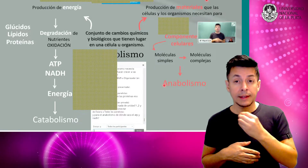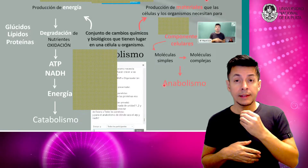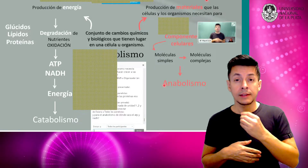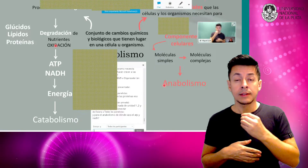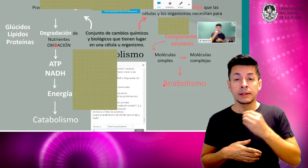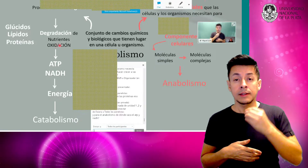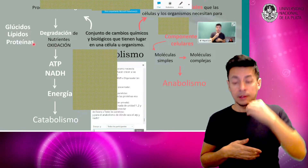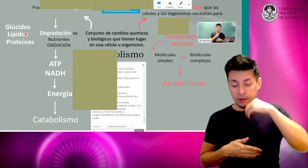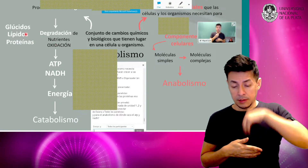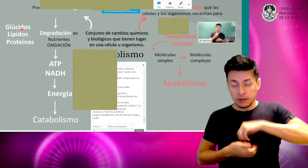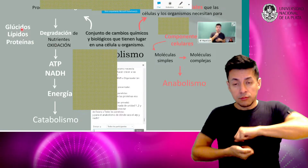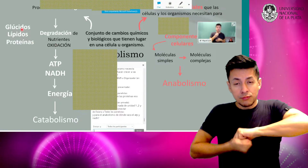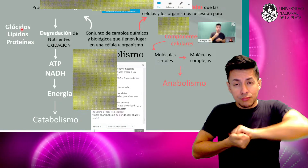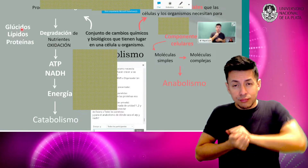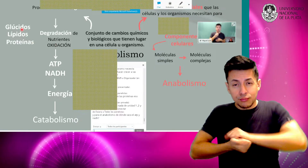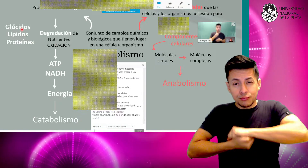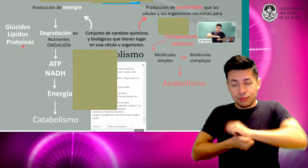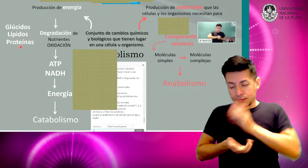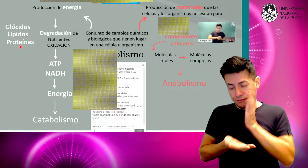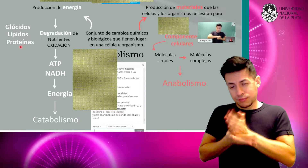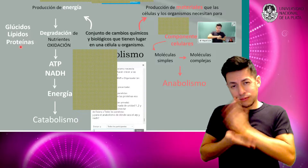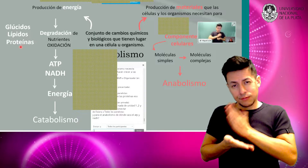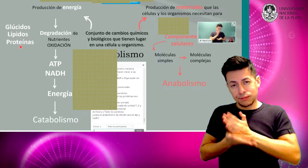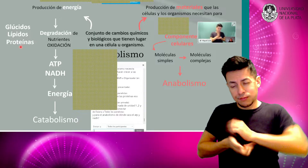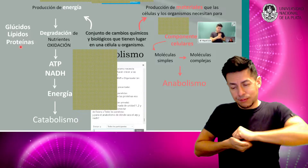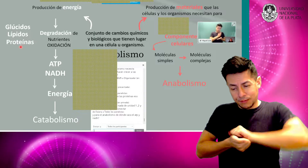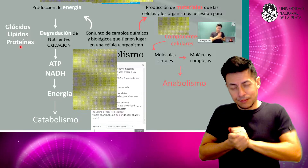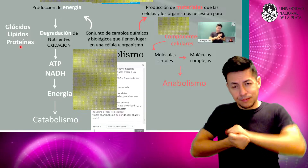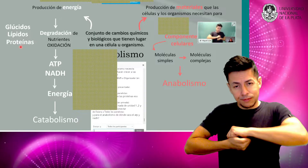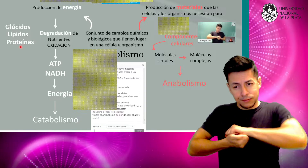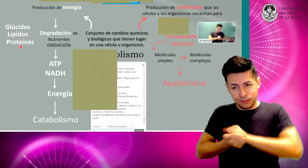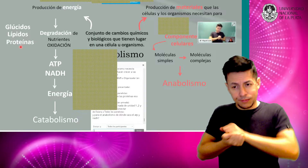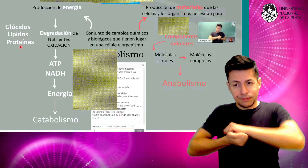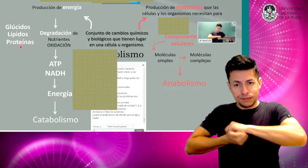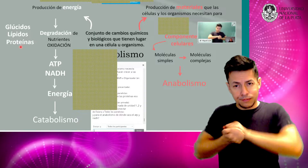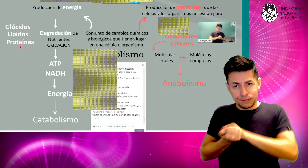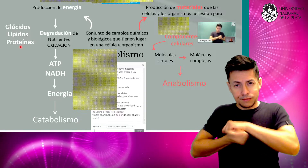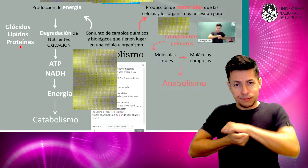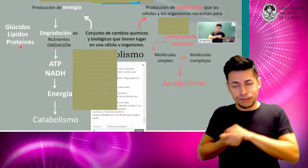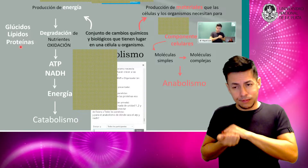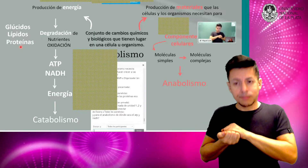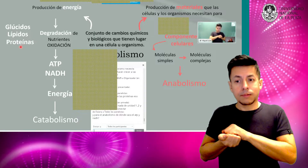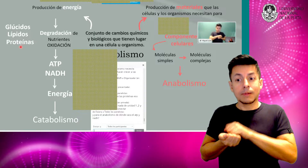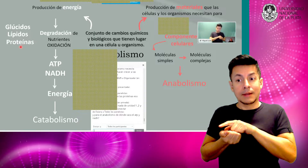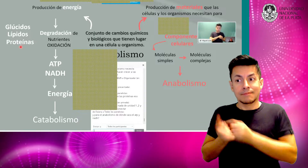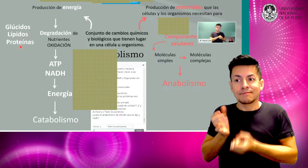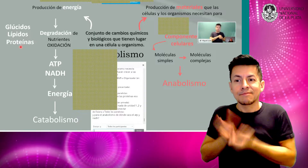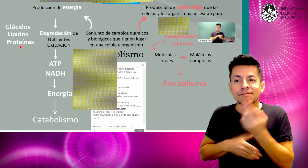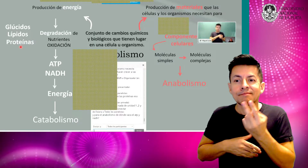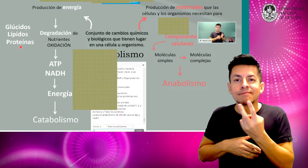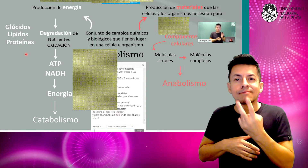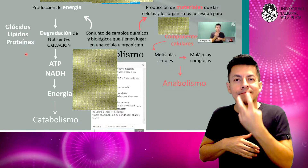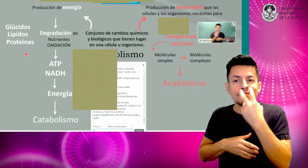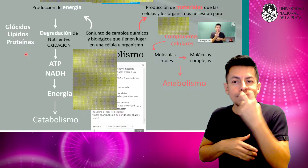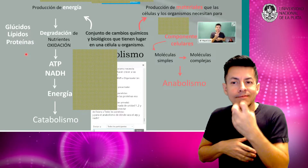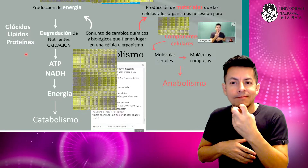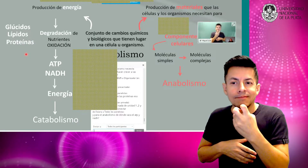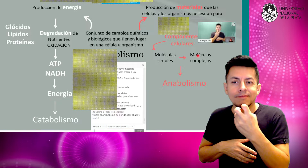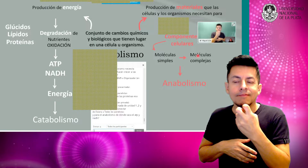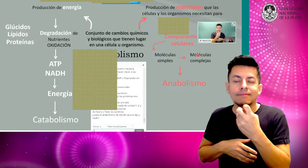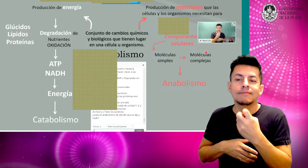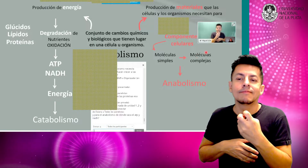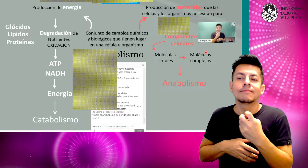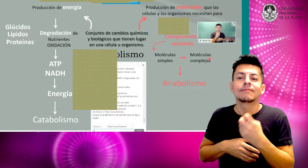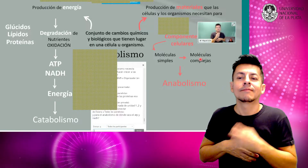oxidar biomoléculas como glúcidos, lípidos y proteínas en nuestra dieta, es lo que luego vamos a invertir